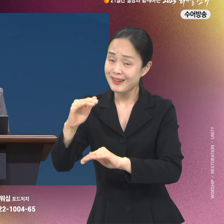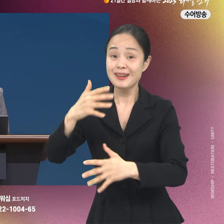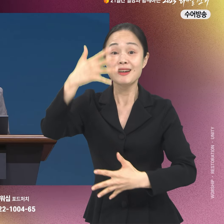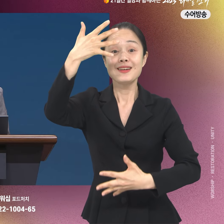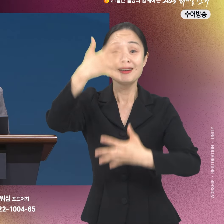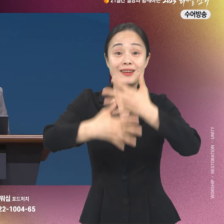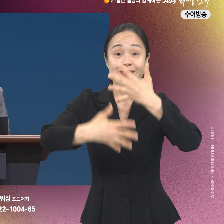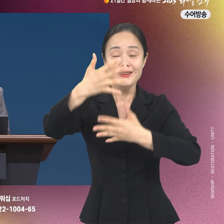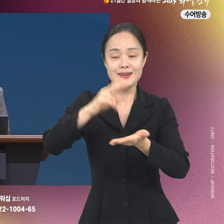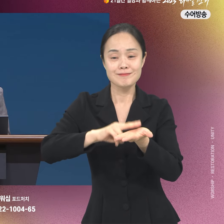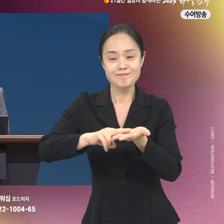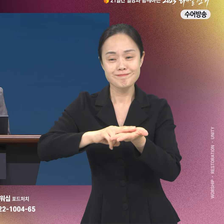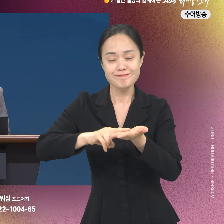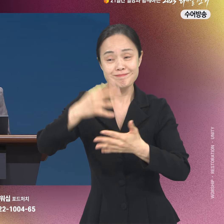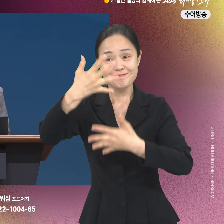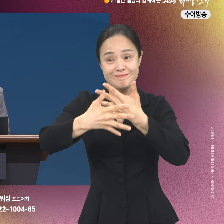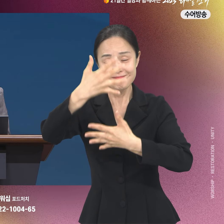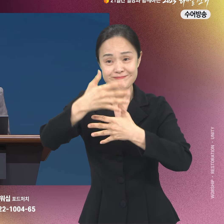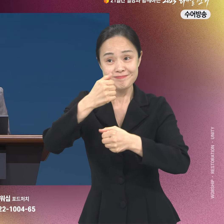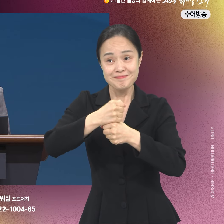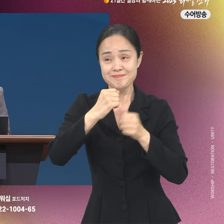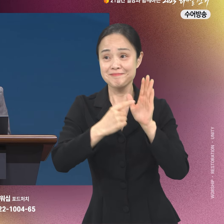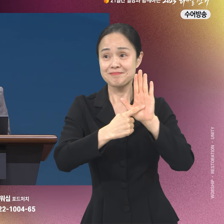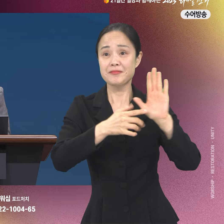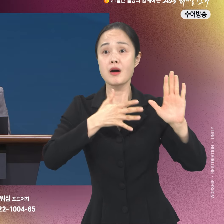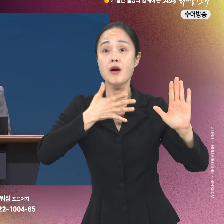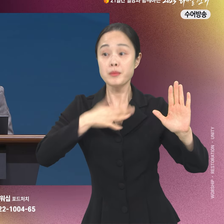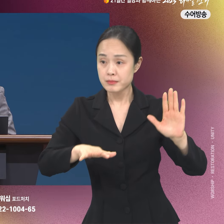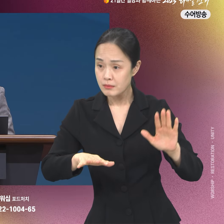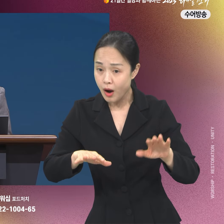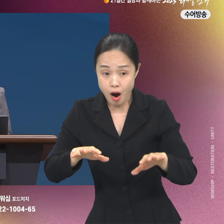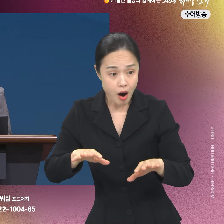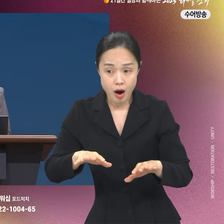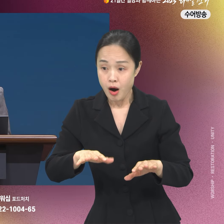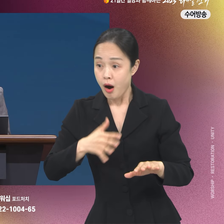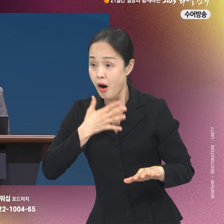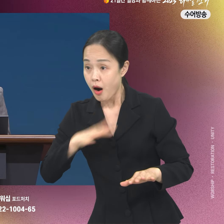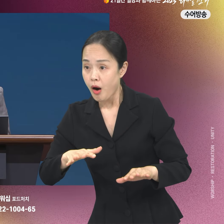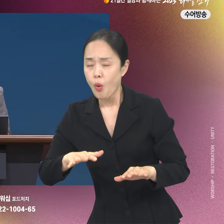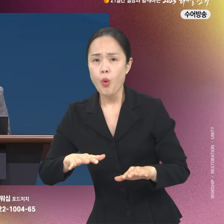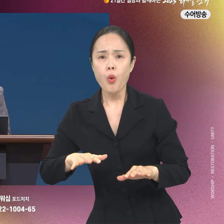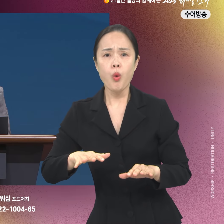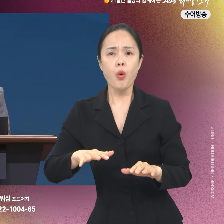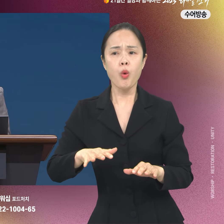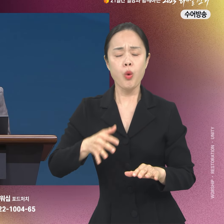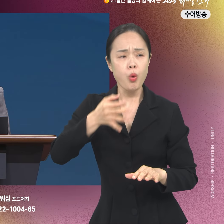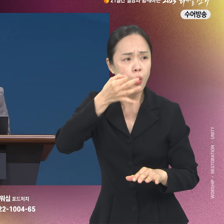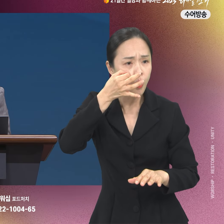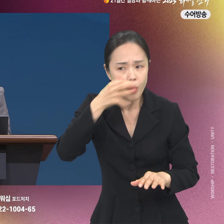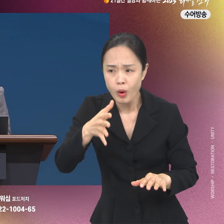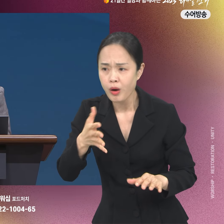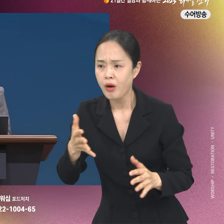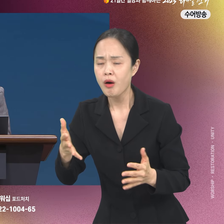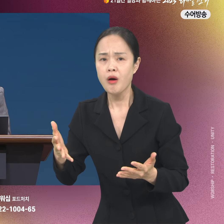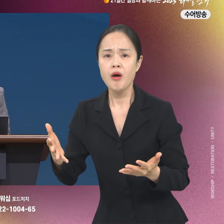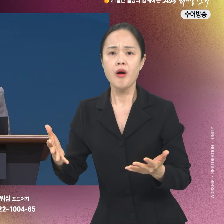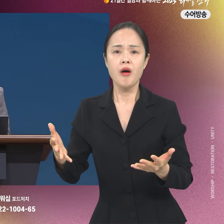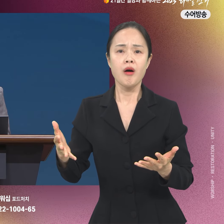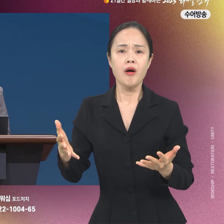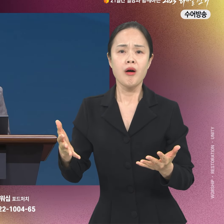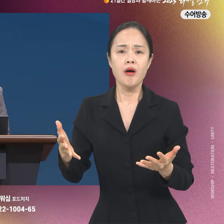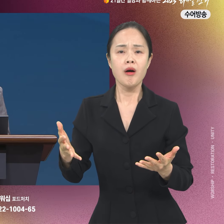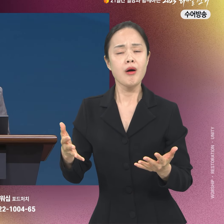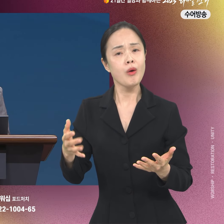번도 만들어진 적이 없었다는 사실 자체가 조금 이해가 되지 않았습니다. 물론 여러 가지